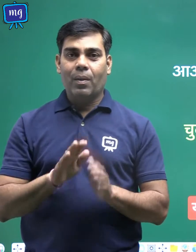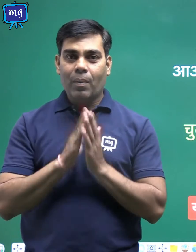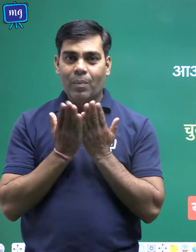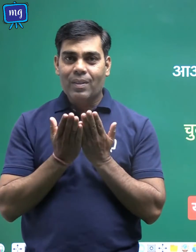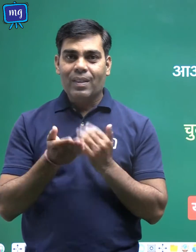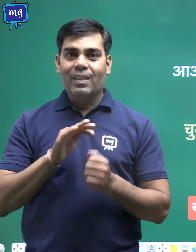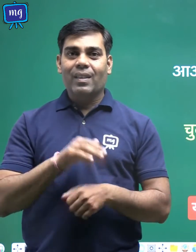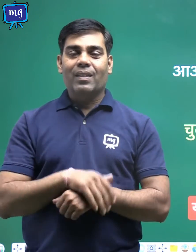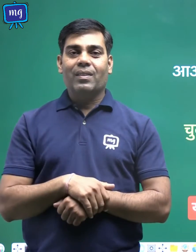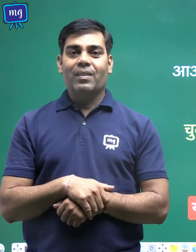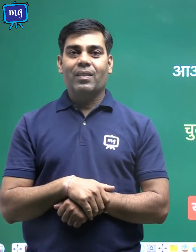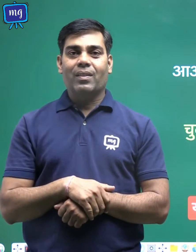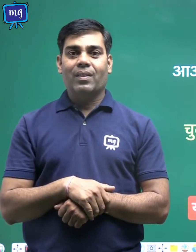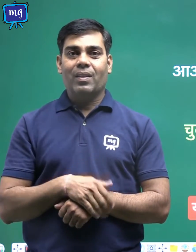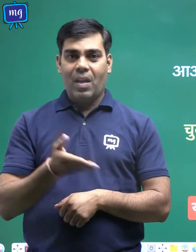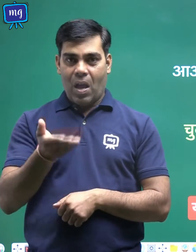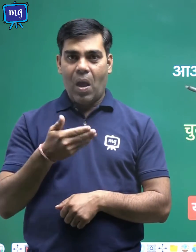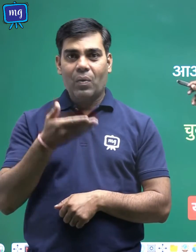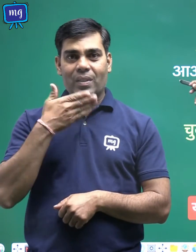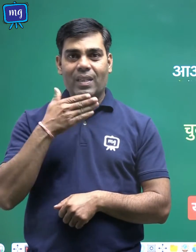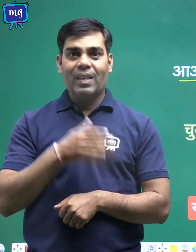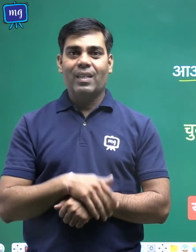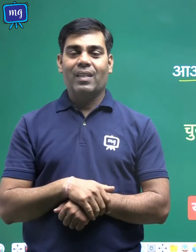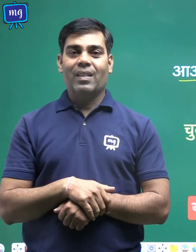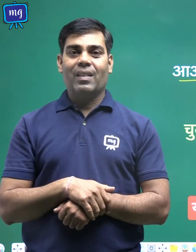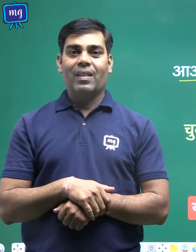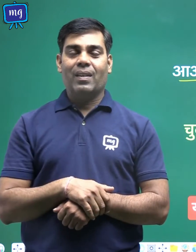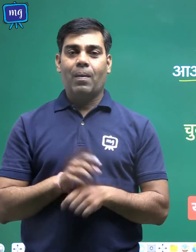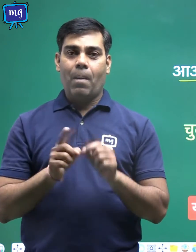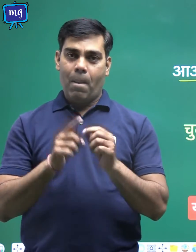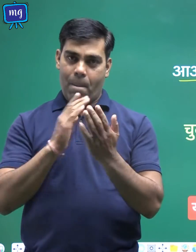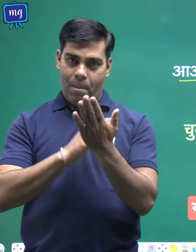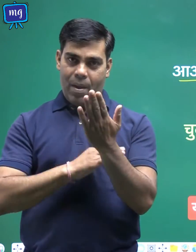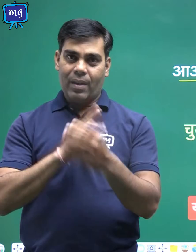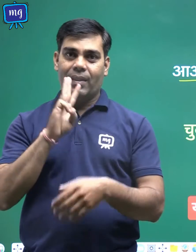पाठ्यपुस्तक से आओ सीखें भाग 3